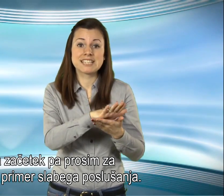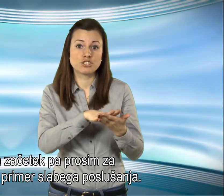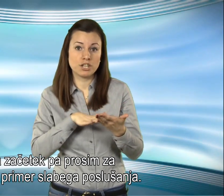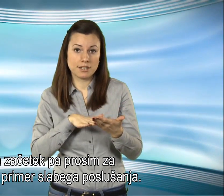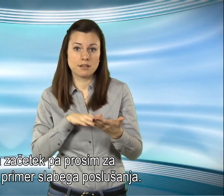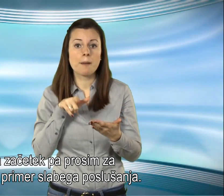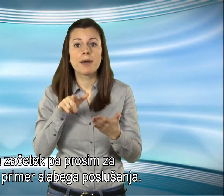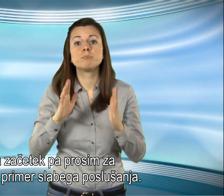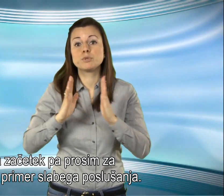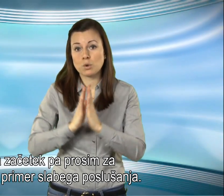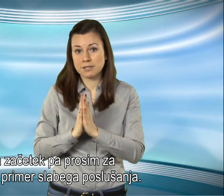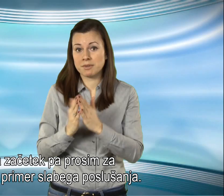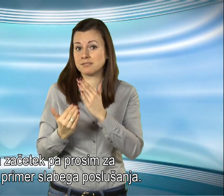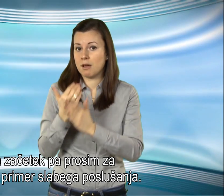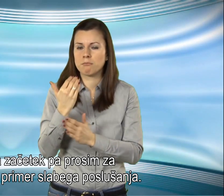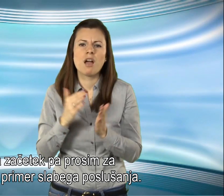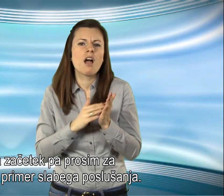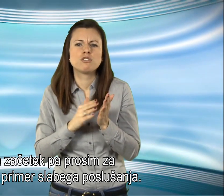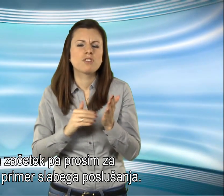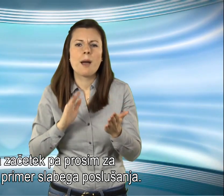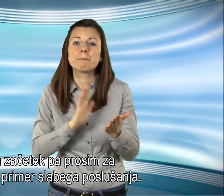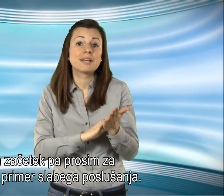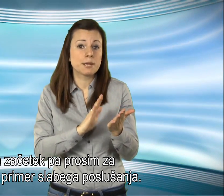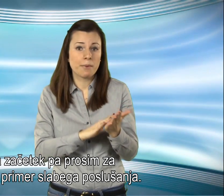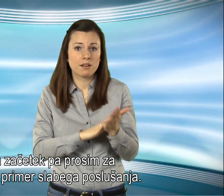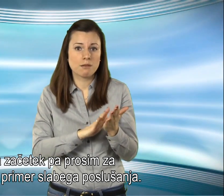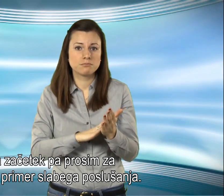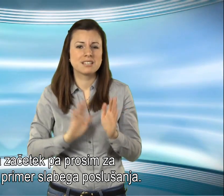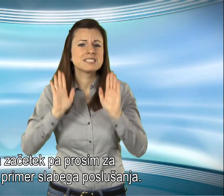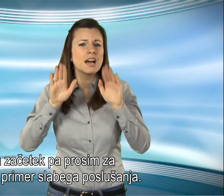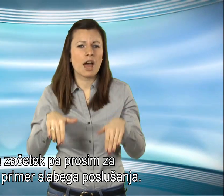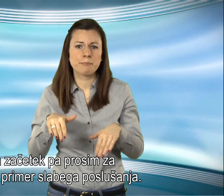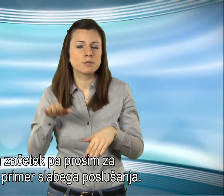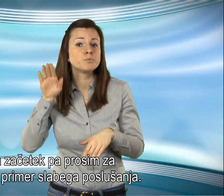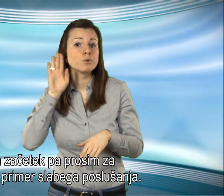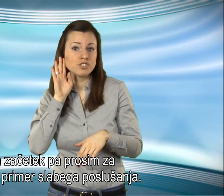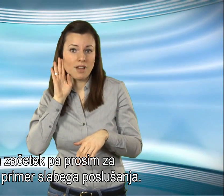Za začetek pa prosim za kakšen primer slabega poslušanja.